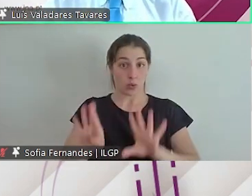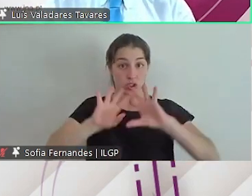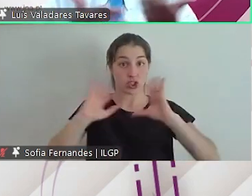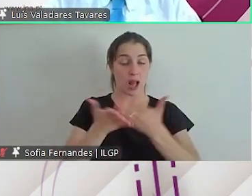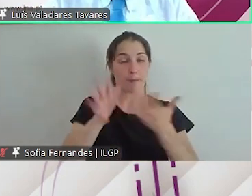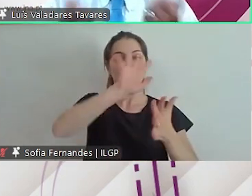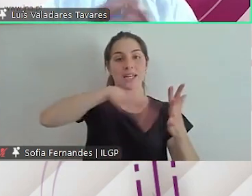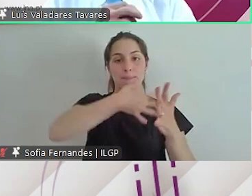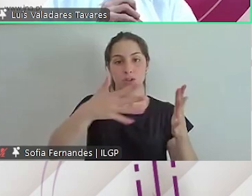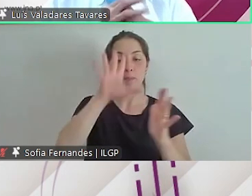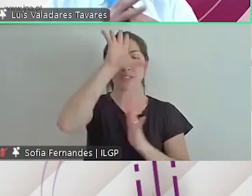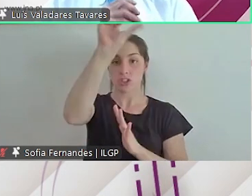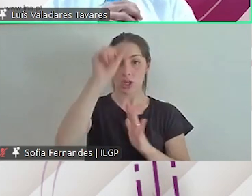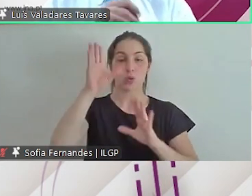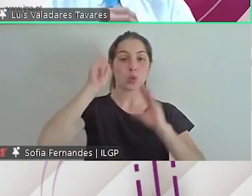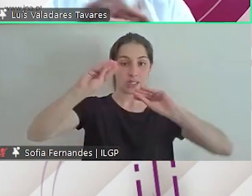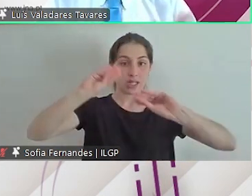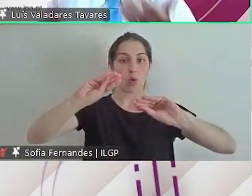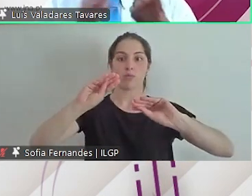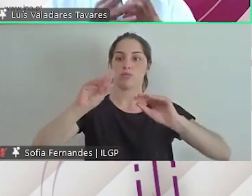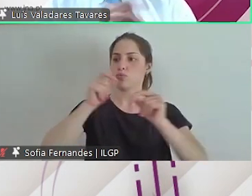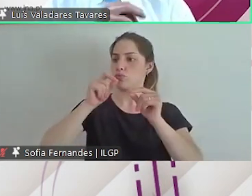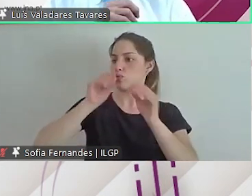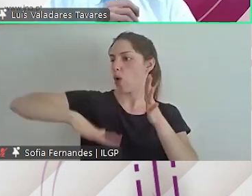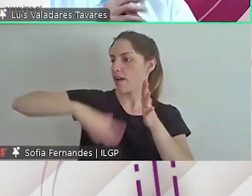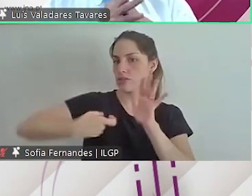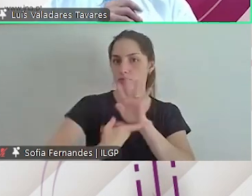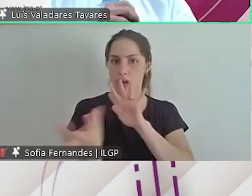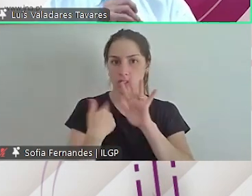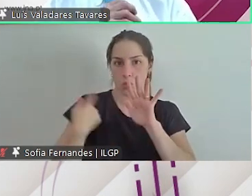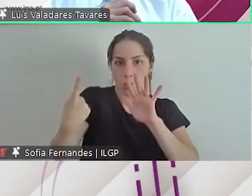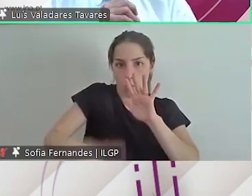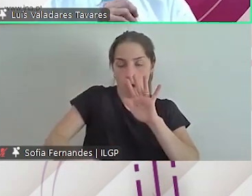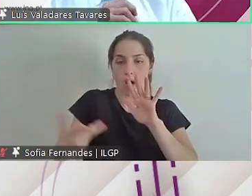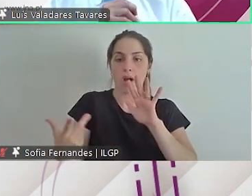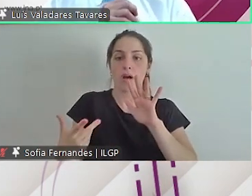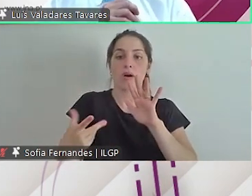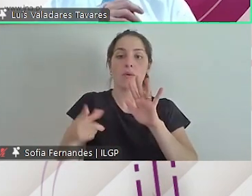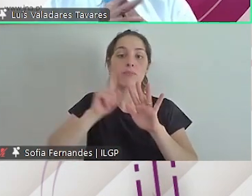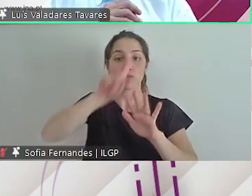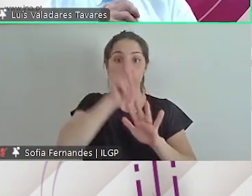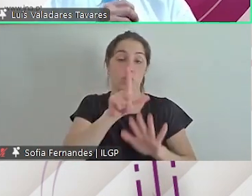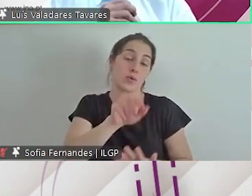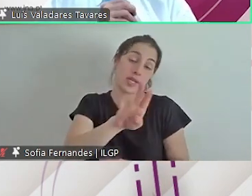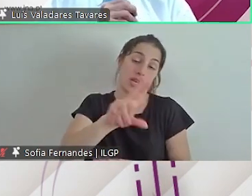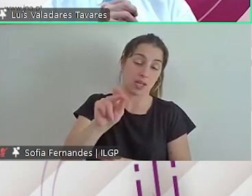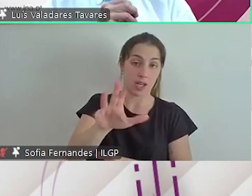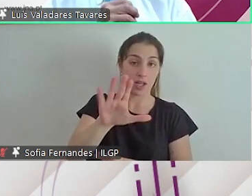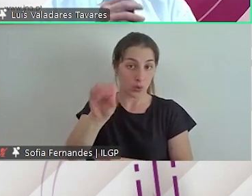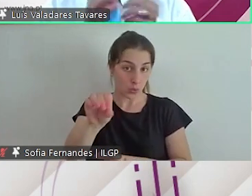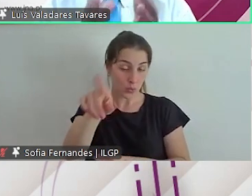da Educação, aliás, com colegas que muito estimo, como um familiar da professora Luísa Neto, Lourdes